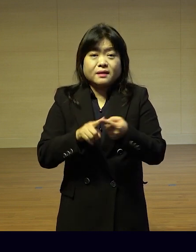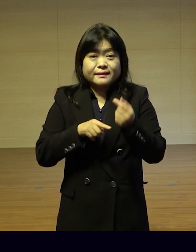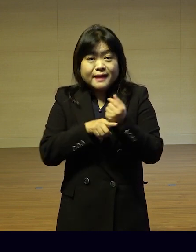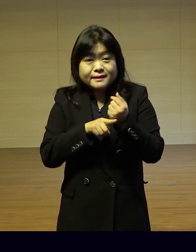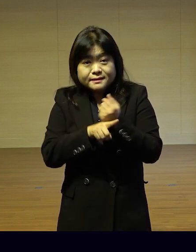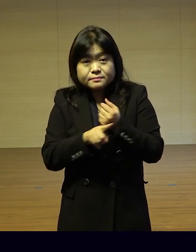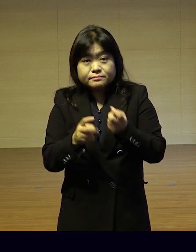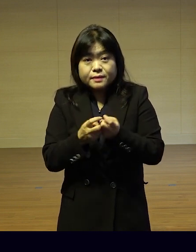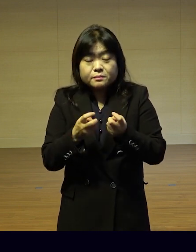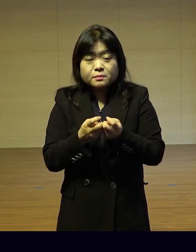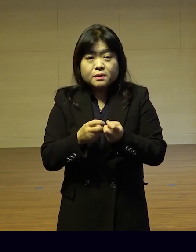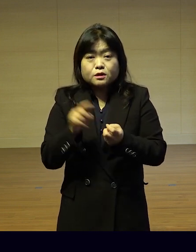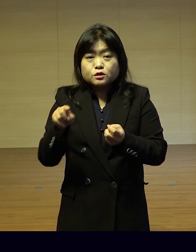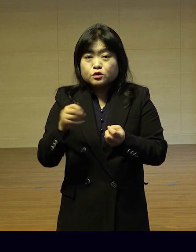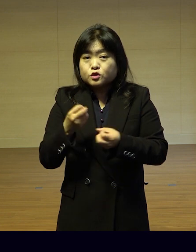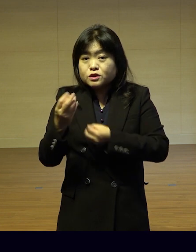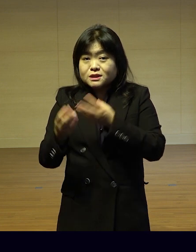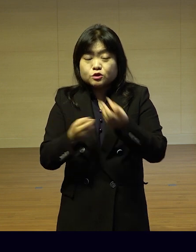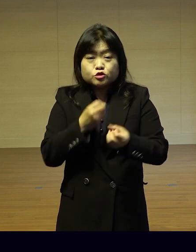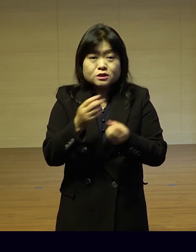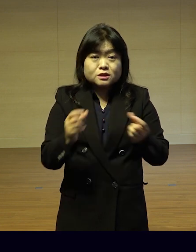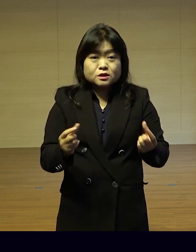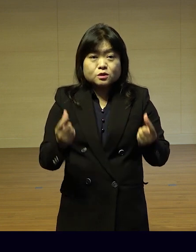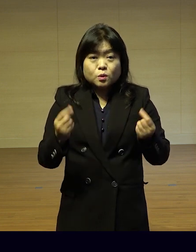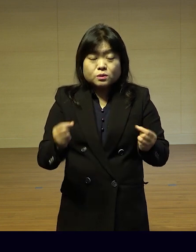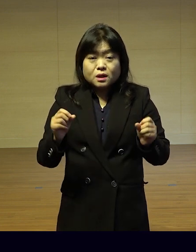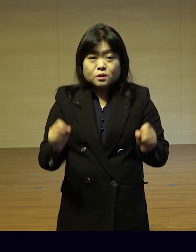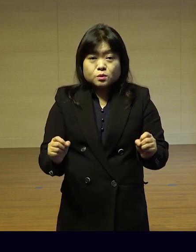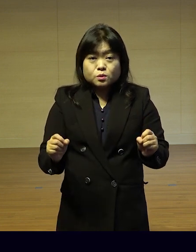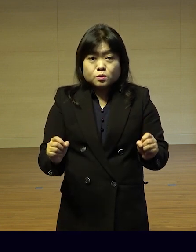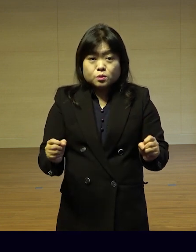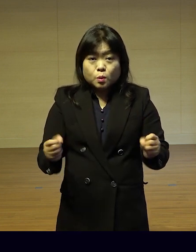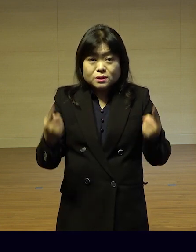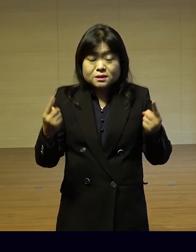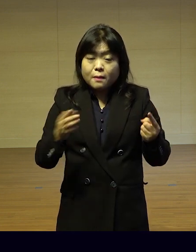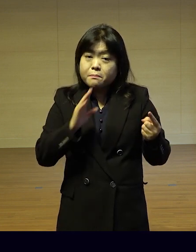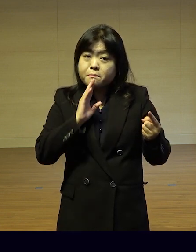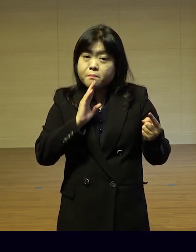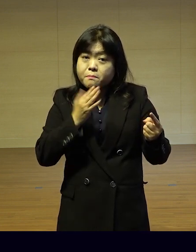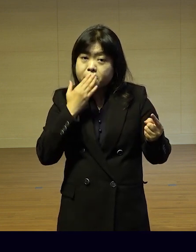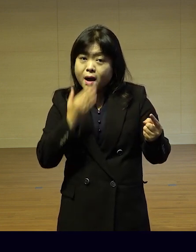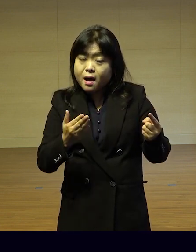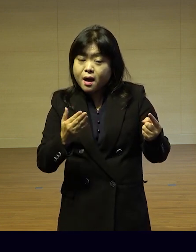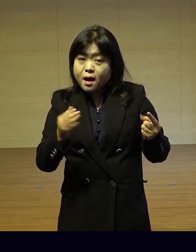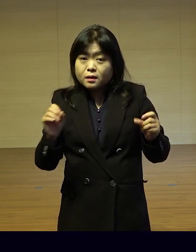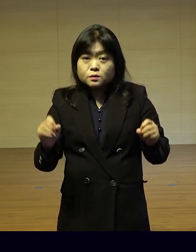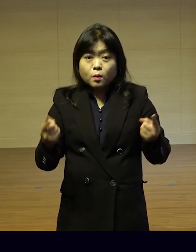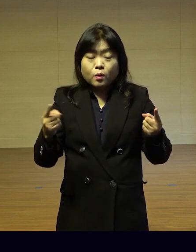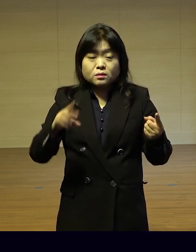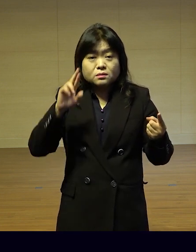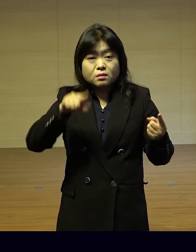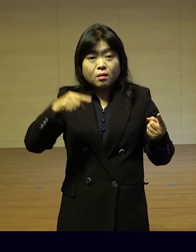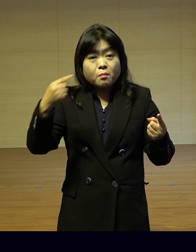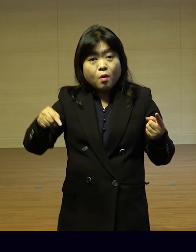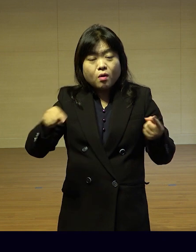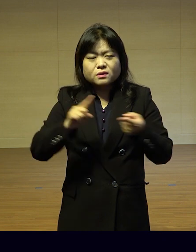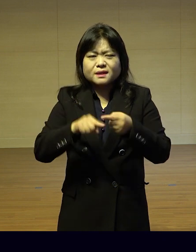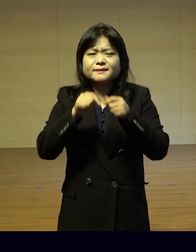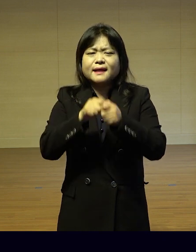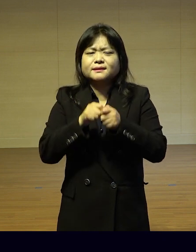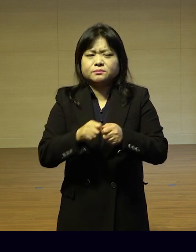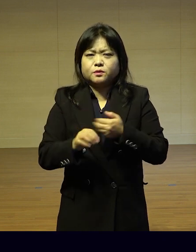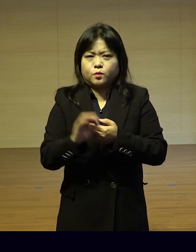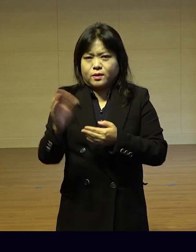방법인 두 진술이 동시에 동일한 관점에서 옳을 수 있는가, 또 옳을 수 없는가, 이것을 따지면